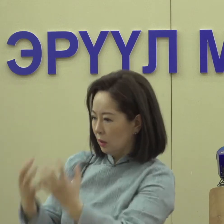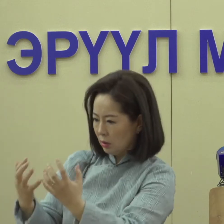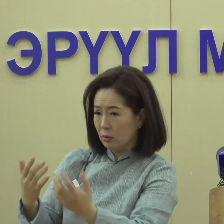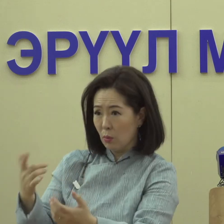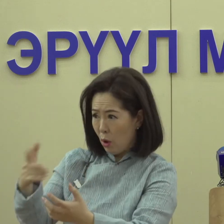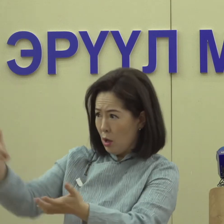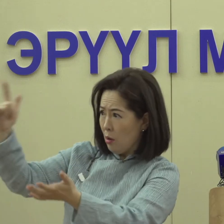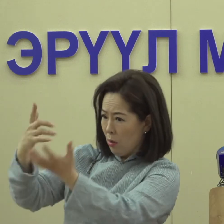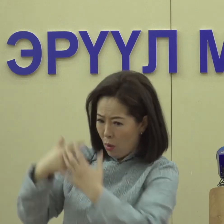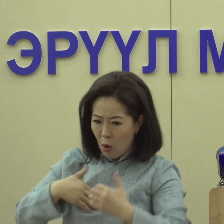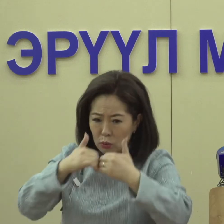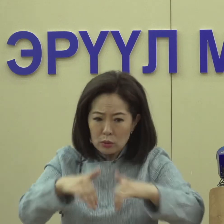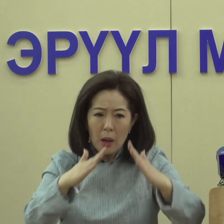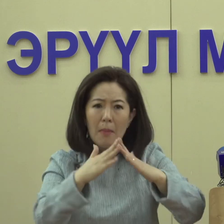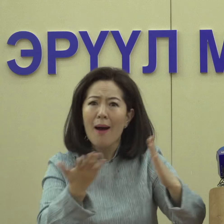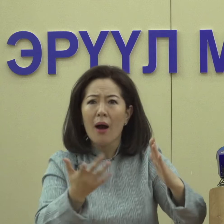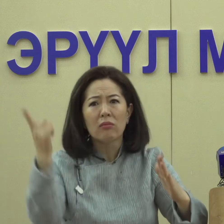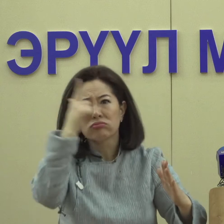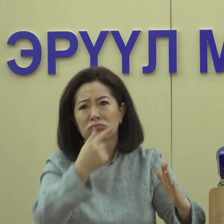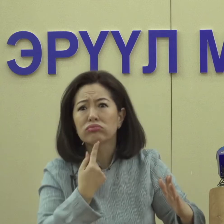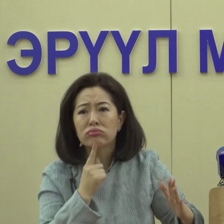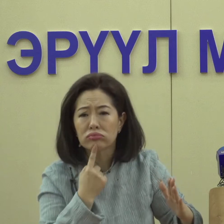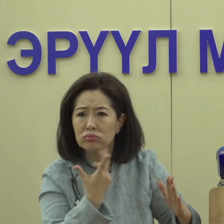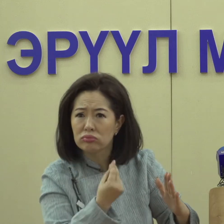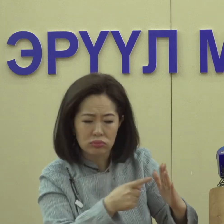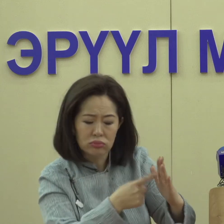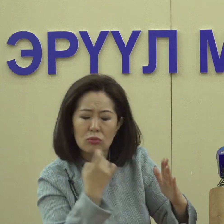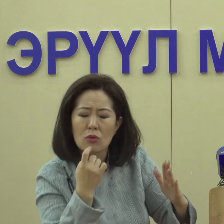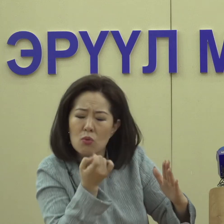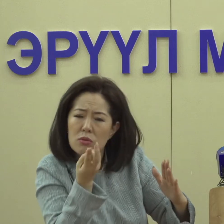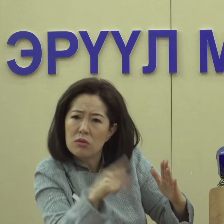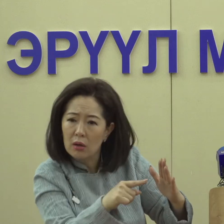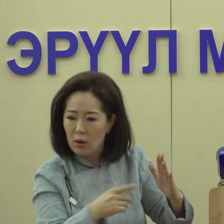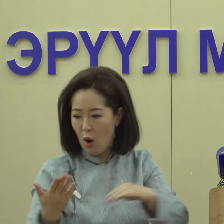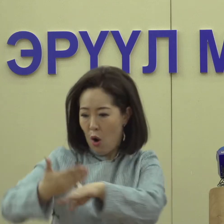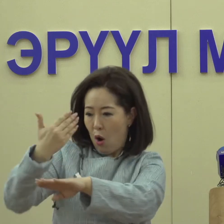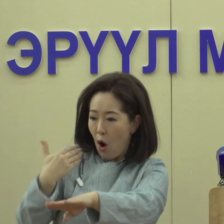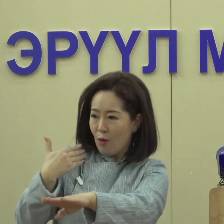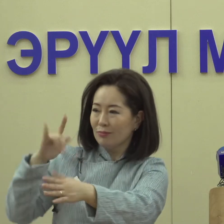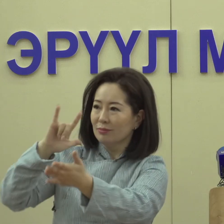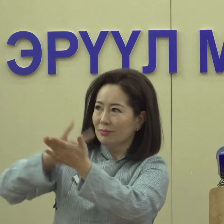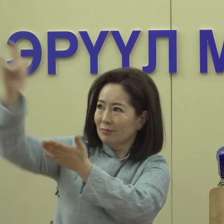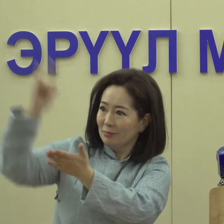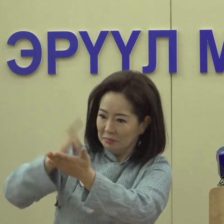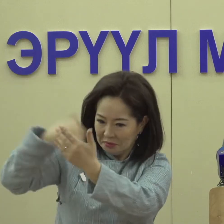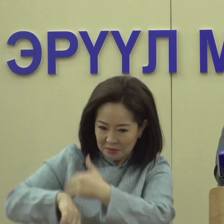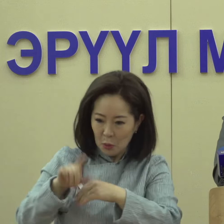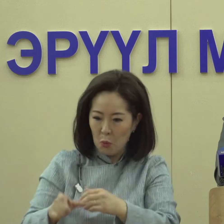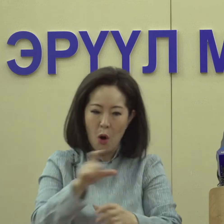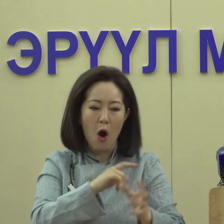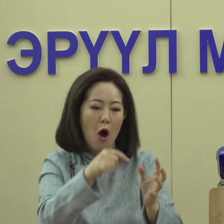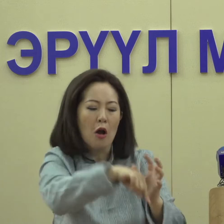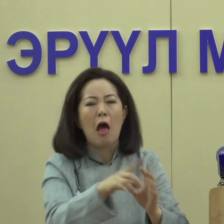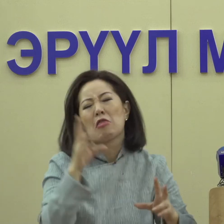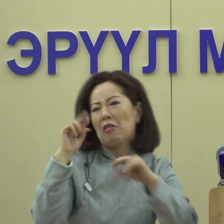сууны асуудал бодит байдал дээр маш хүнд байна. Иргэд одоо өмнө ирсэн иргэд тусгаарлах байранд янз бүрийн одоо